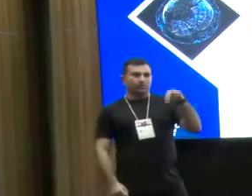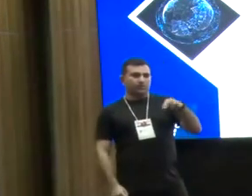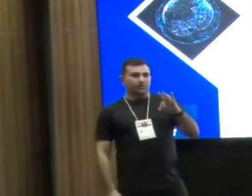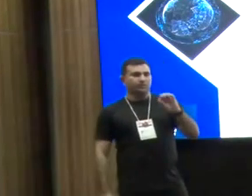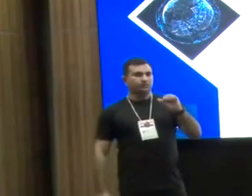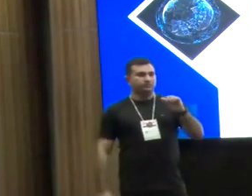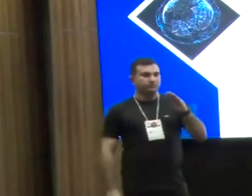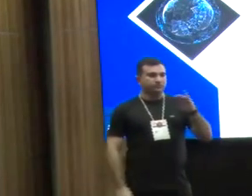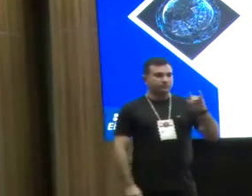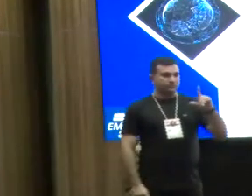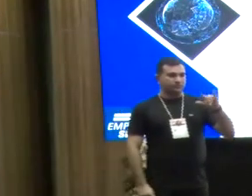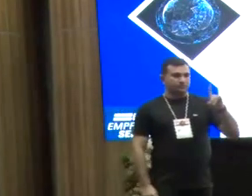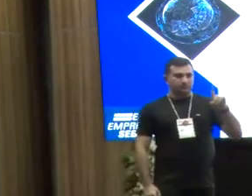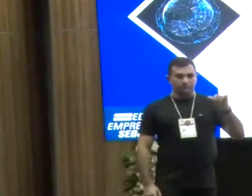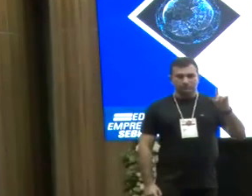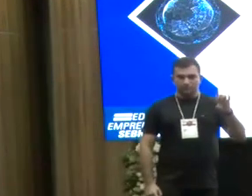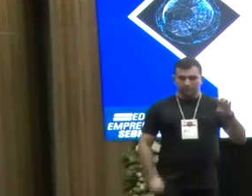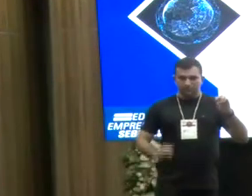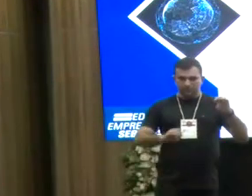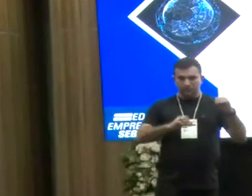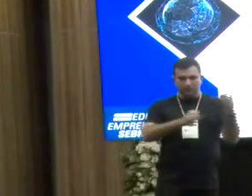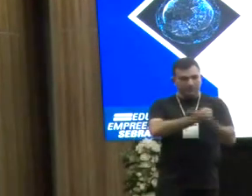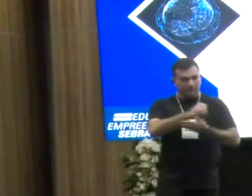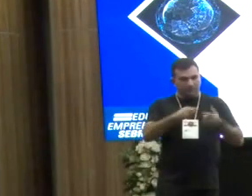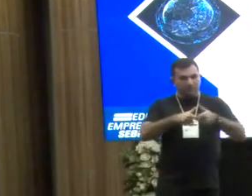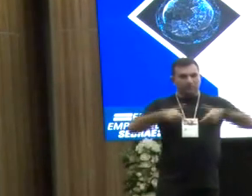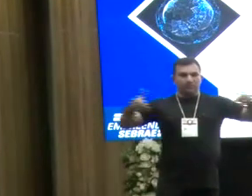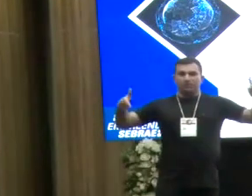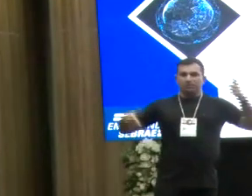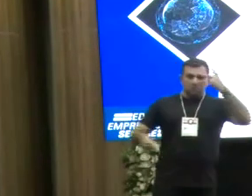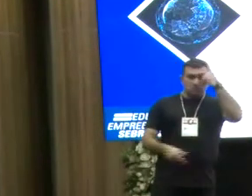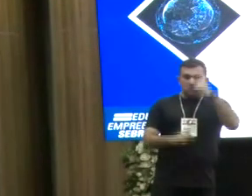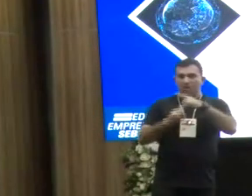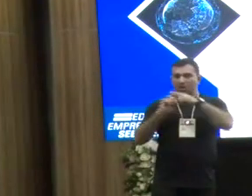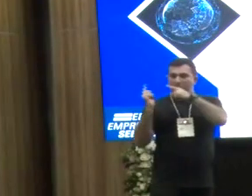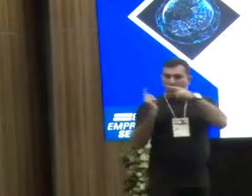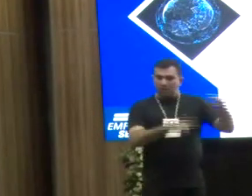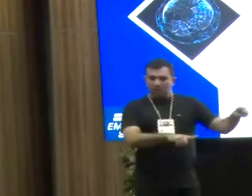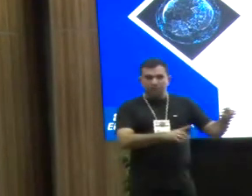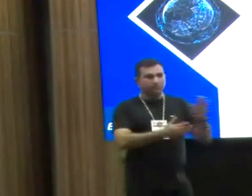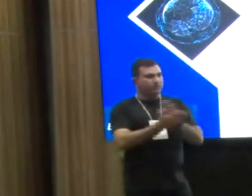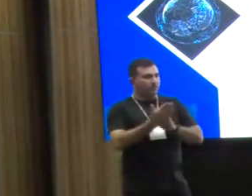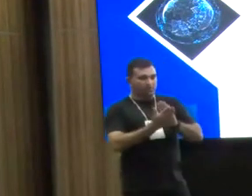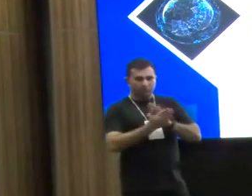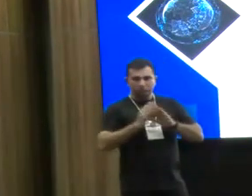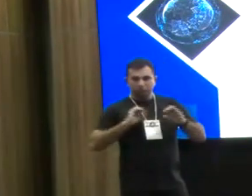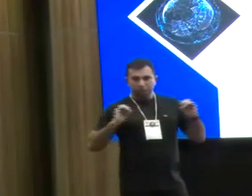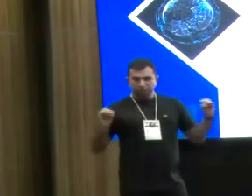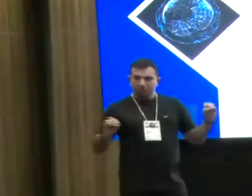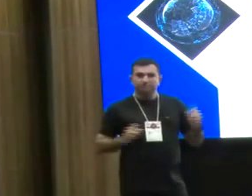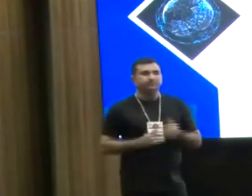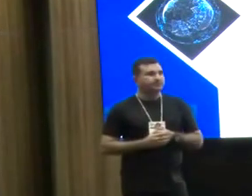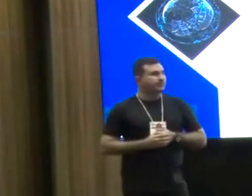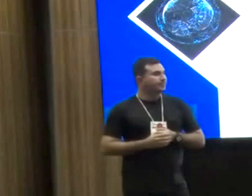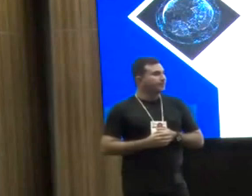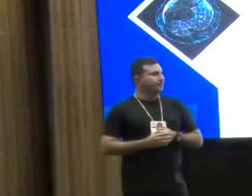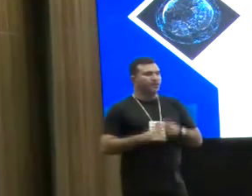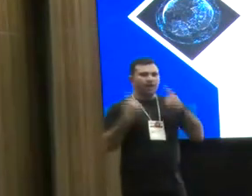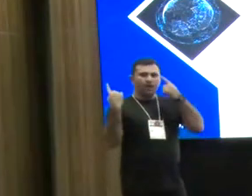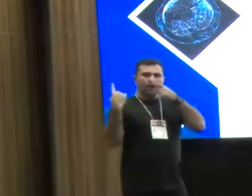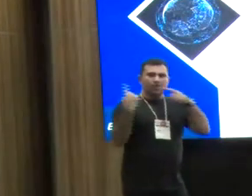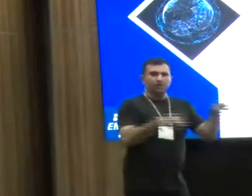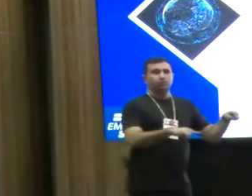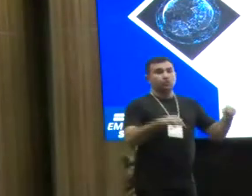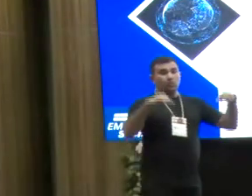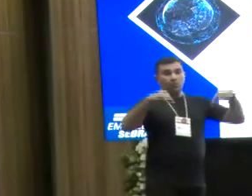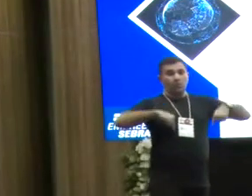na educação básica inteira a essa base, a essas 10 competências. A crítica que se